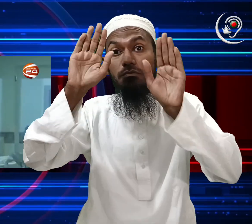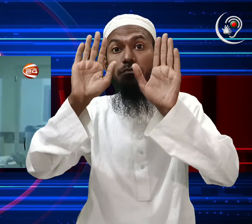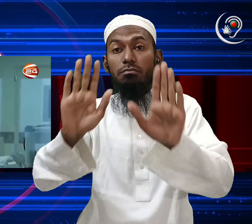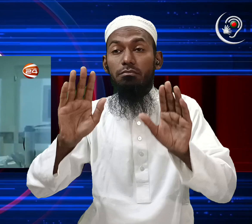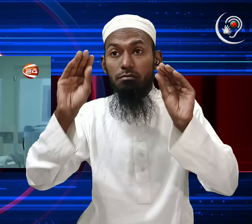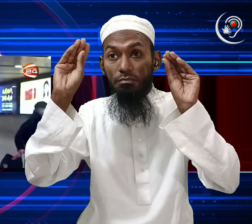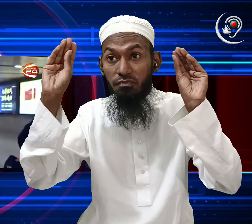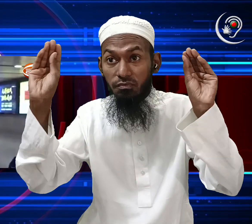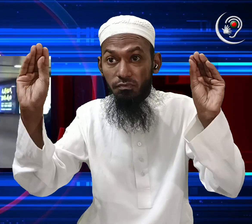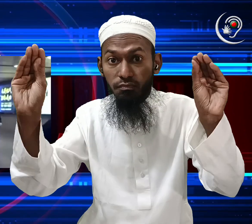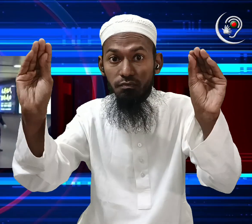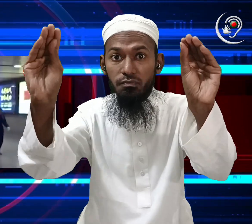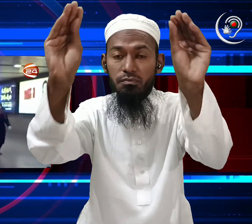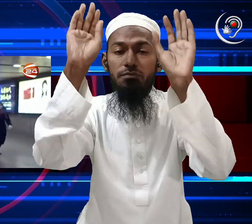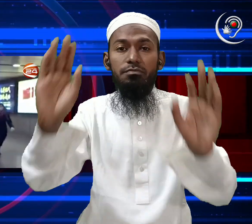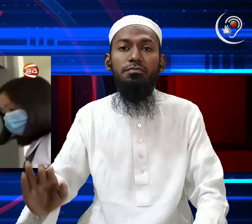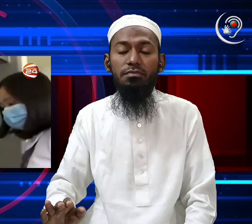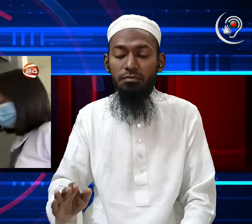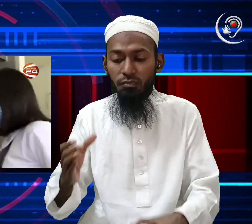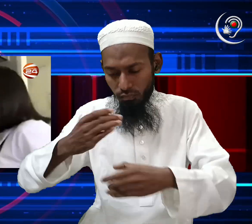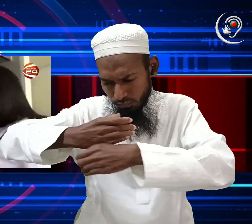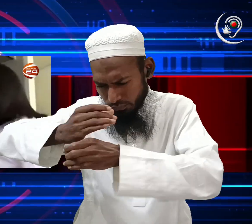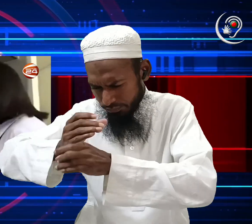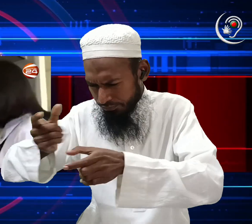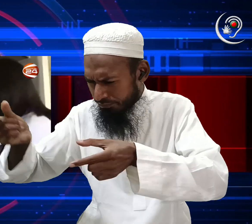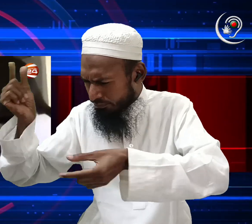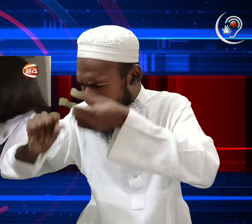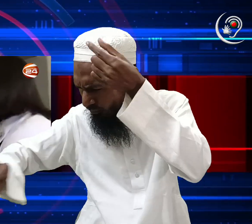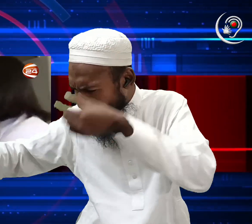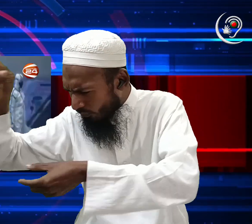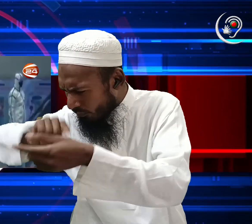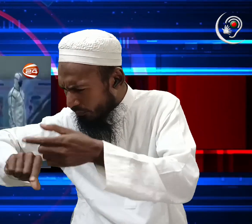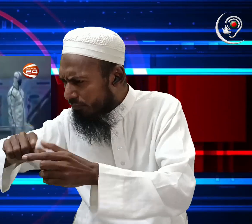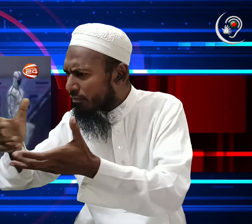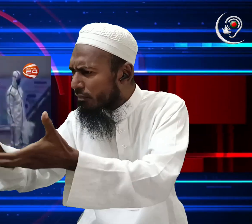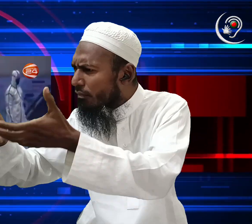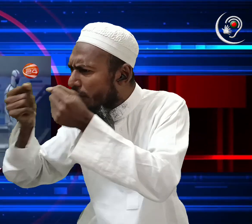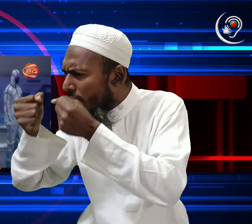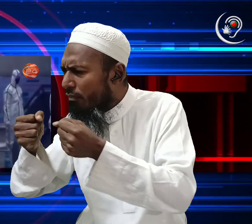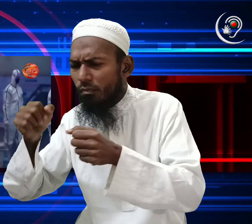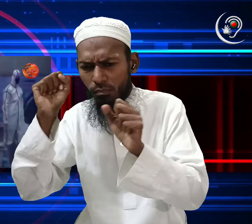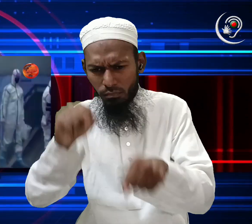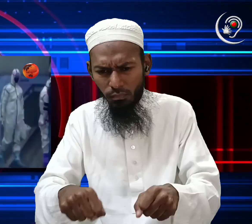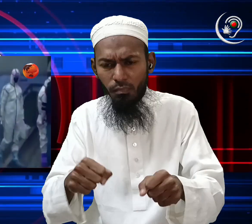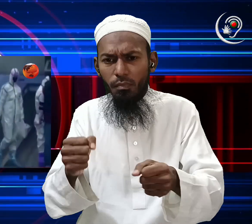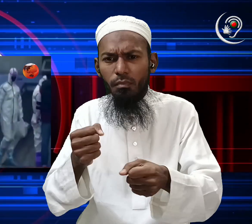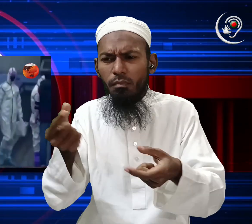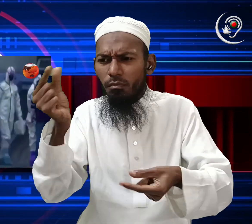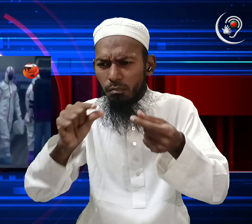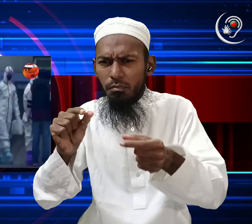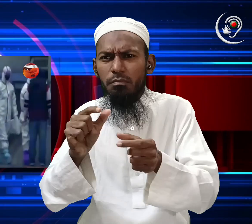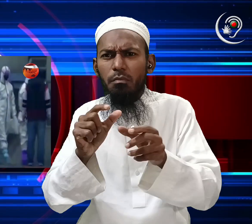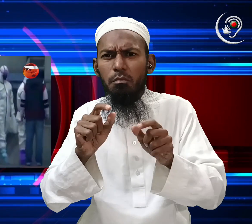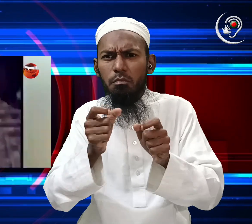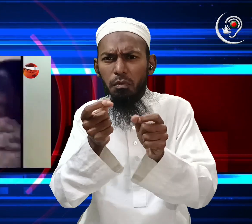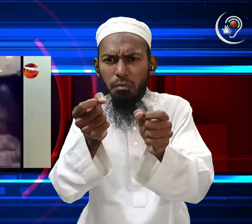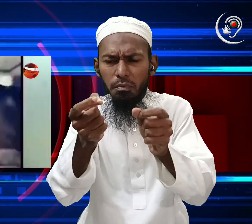গুরুত্বপূর্ণ। আরও গবেষণা এবং প্রতিরোধমূলক ব্যবস্থা গ্রহণের মাধ্যমে এই ভাইরাসটির বিস্তার রোধ সম্ভব বলে আশা